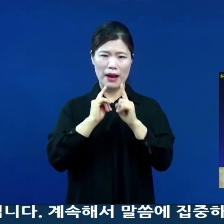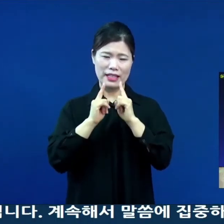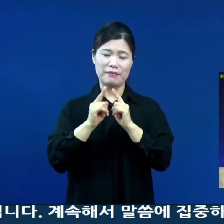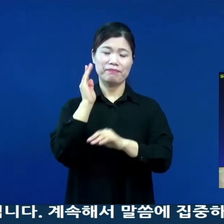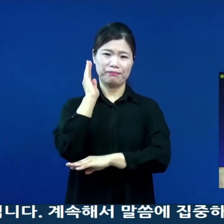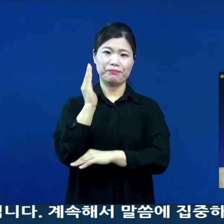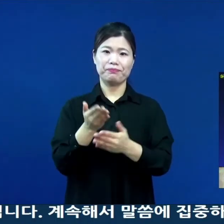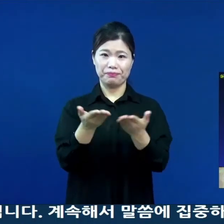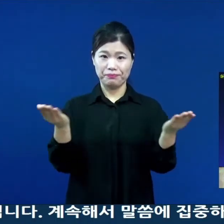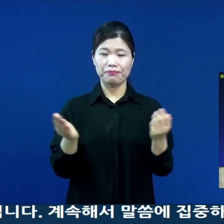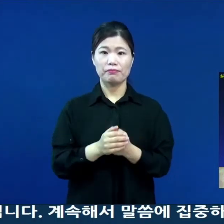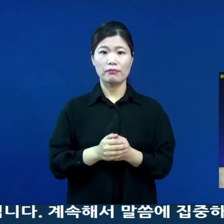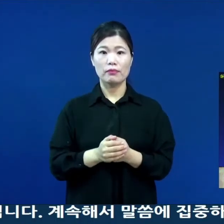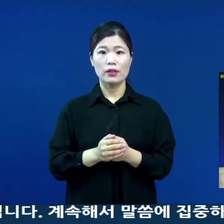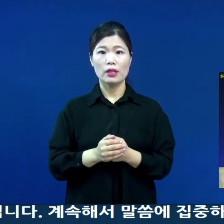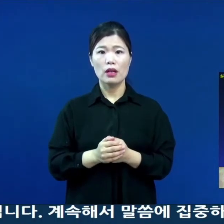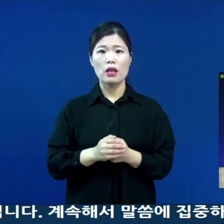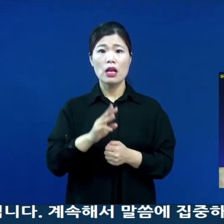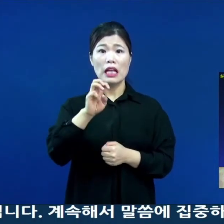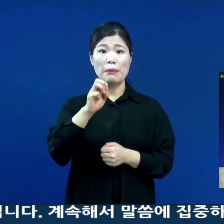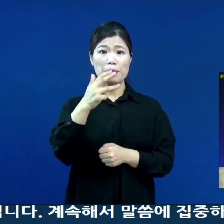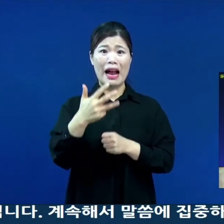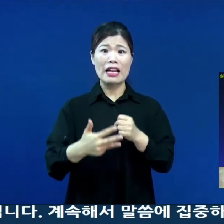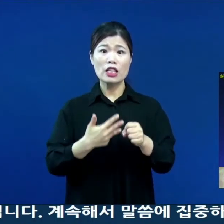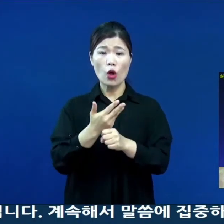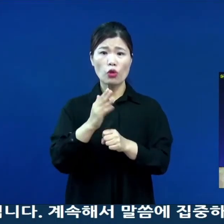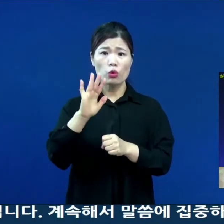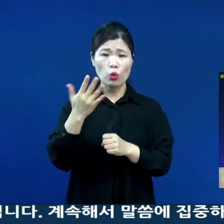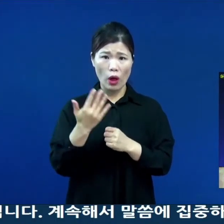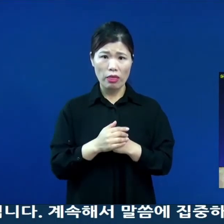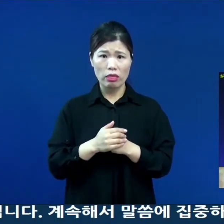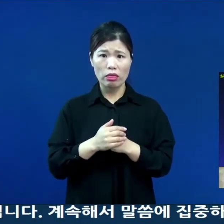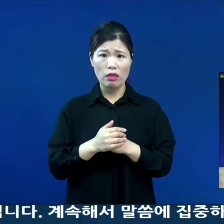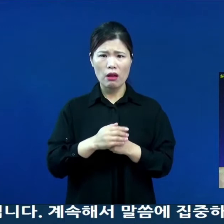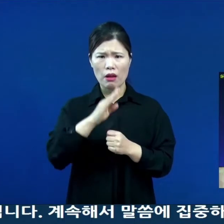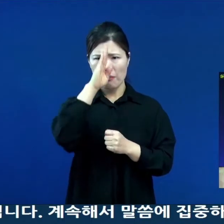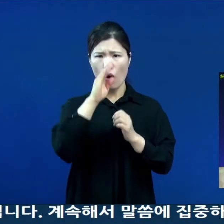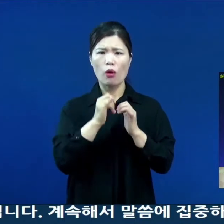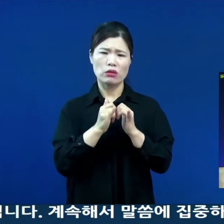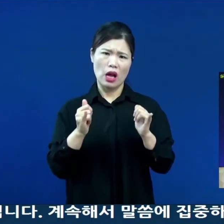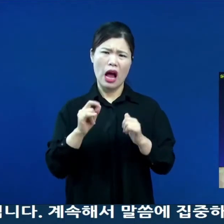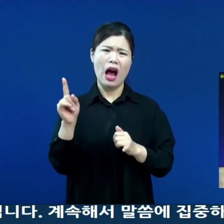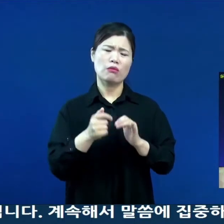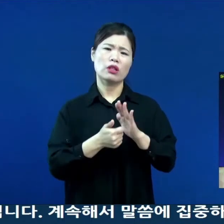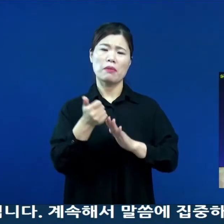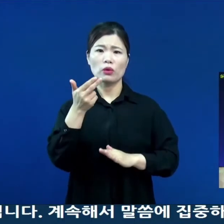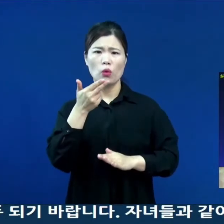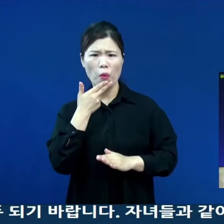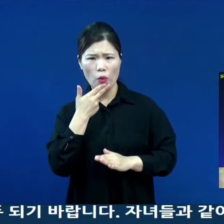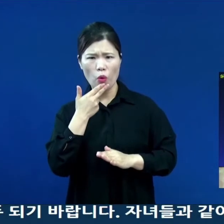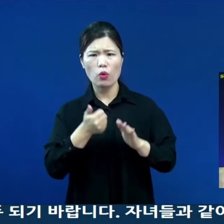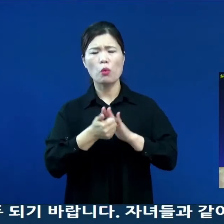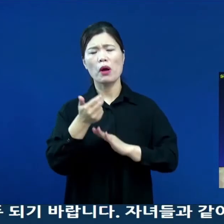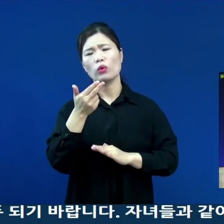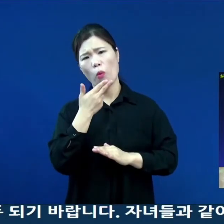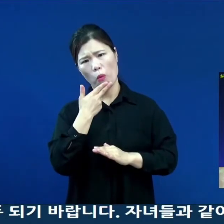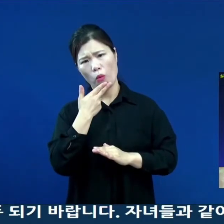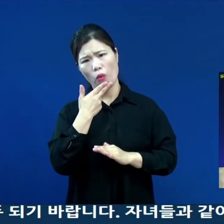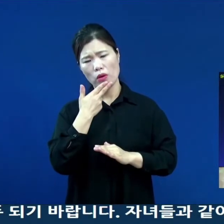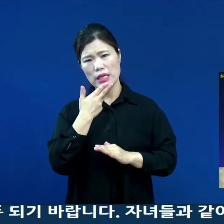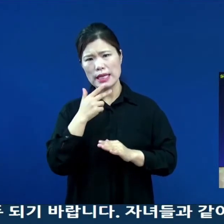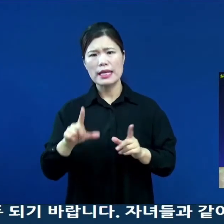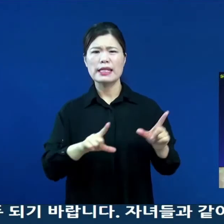돌아옵니다. 38년 된 병자, 아무 소망이 없는, 그에게는 희망이 없는 삶의